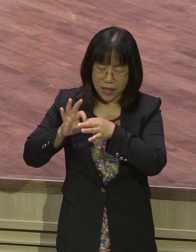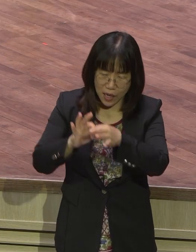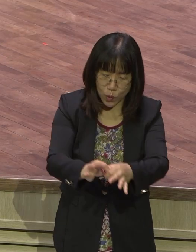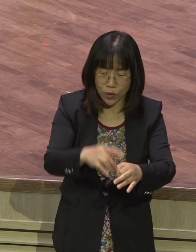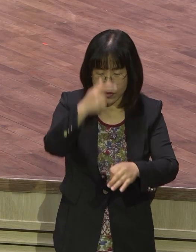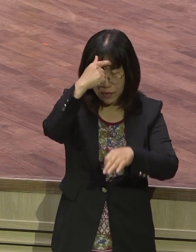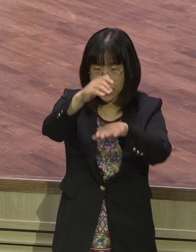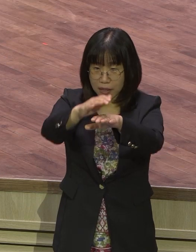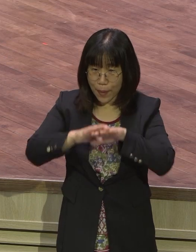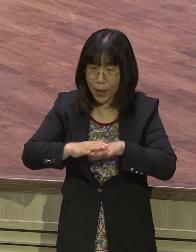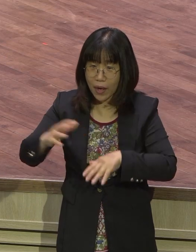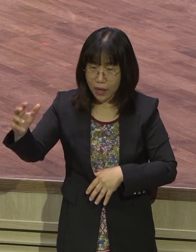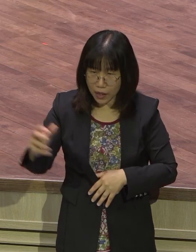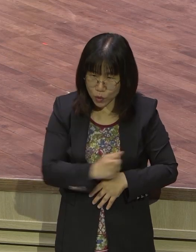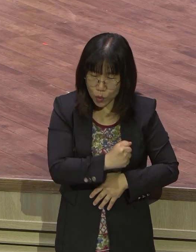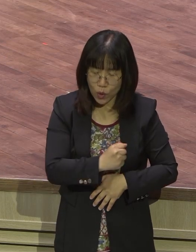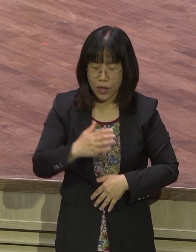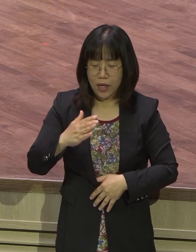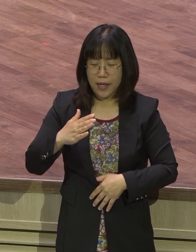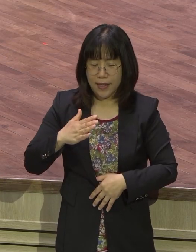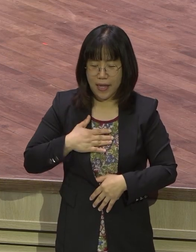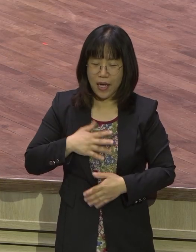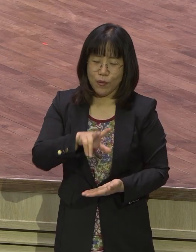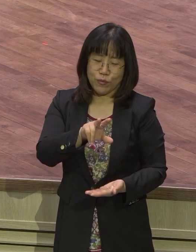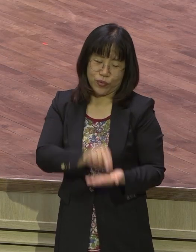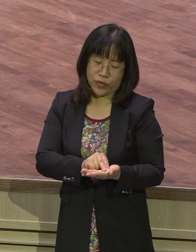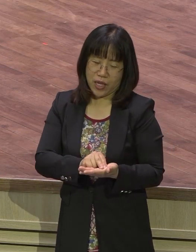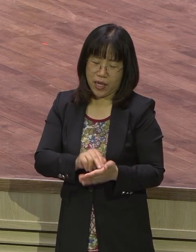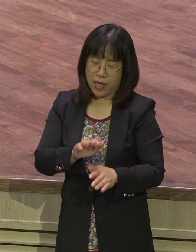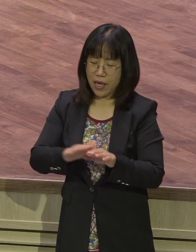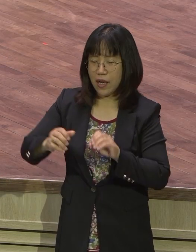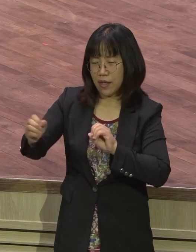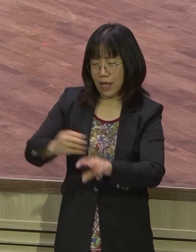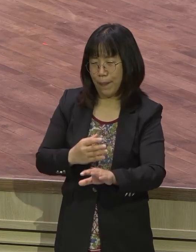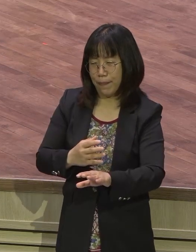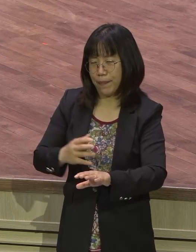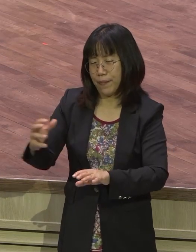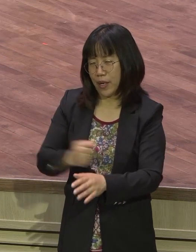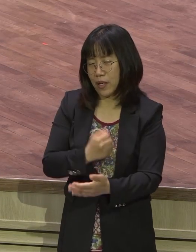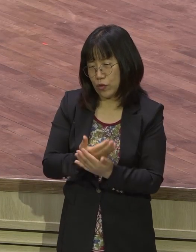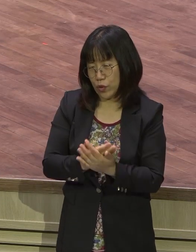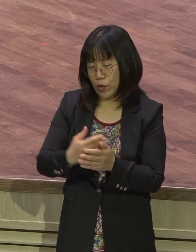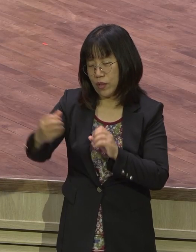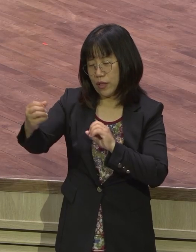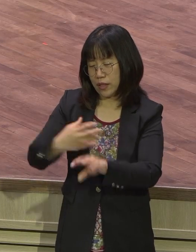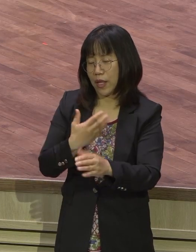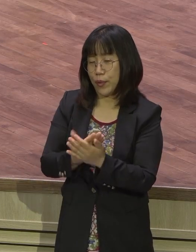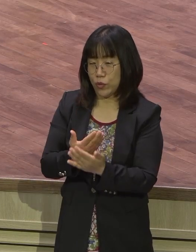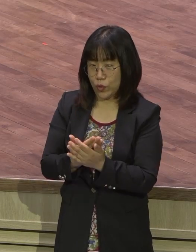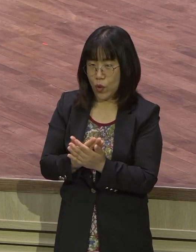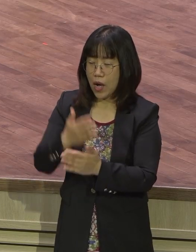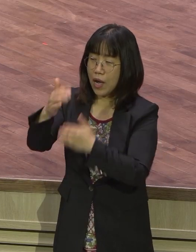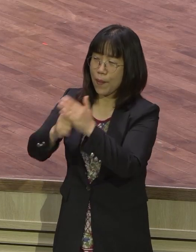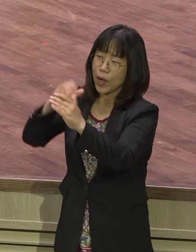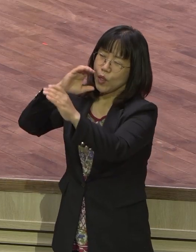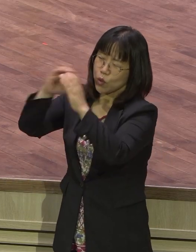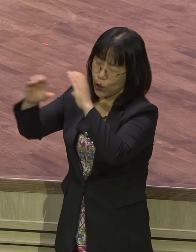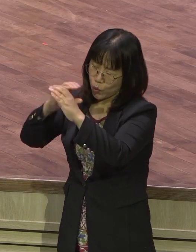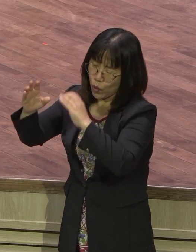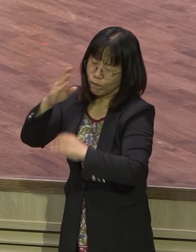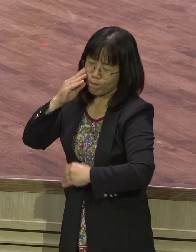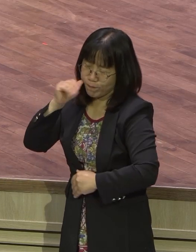통하여 다 매주 일어난 문제의 해답을 찾게 하여 주옵시고 응답받게 하여 주옵사사 하나님과 소통되게 하여